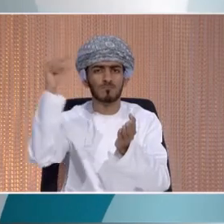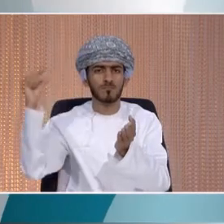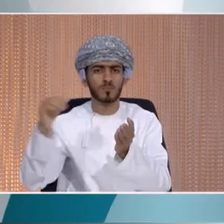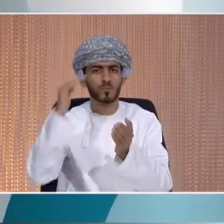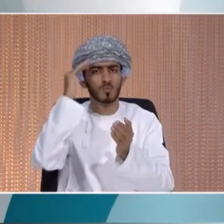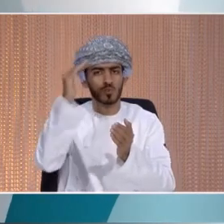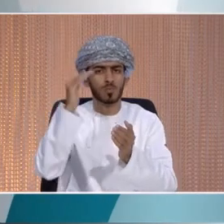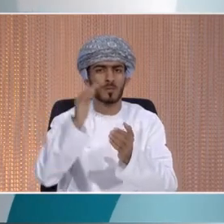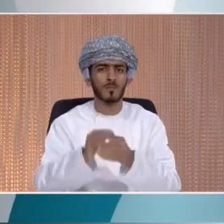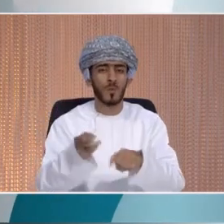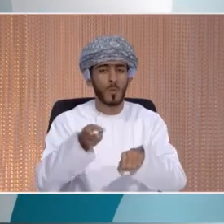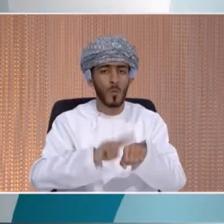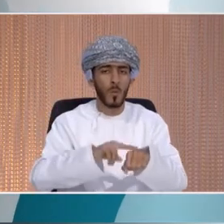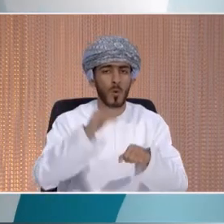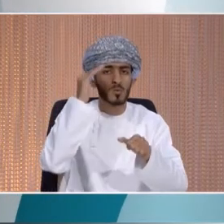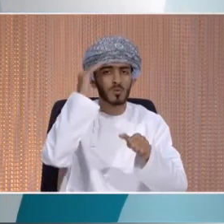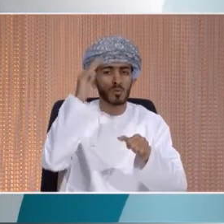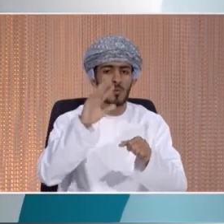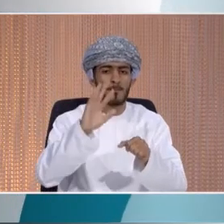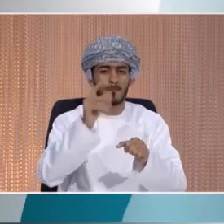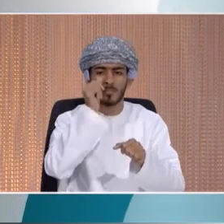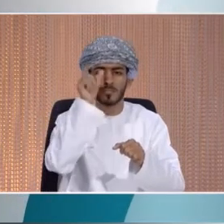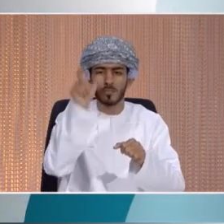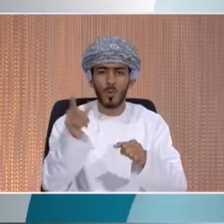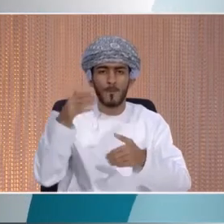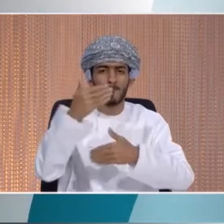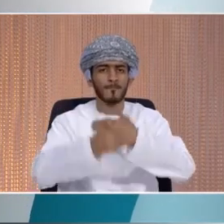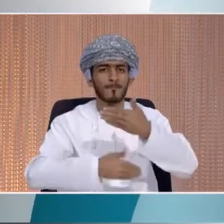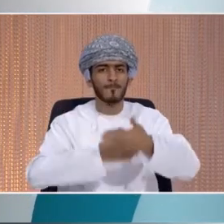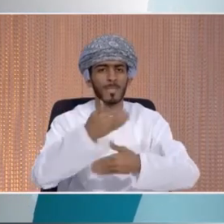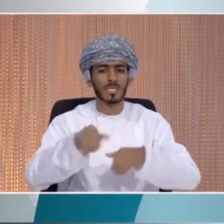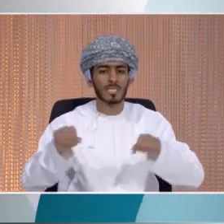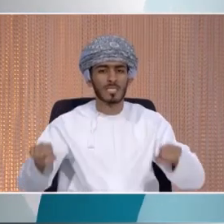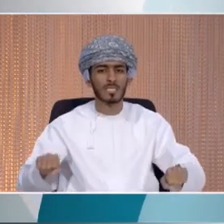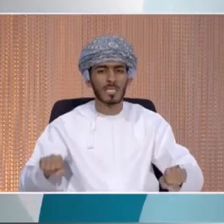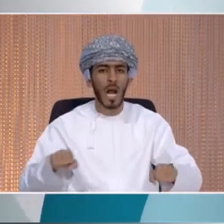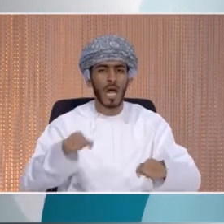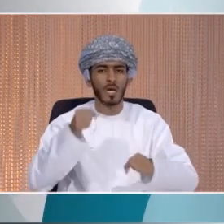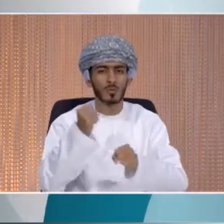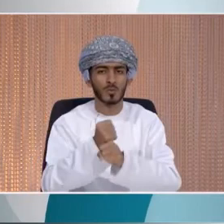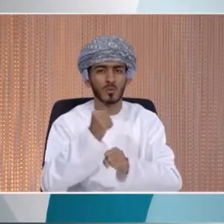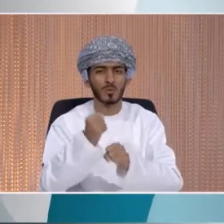أيضا من يقوم في مجلس الإدارة على الجهد الرائع الكبير،